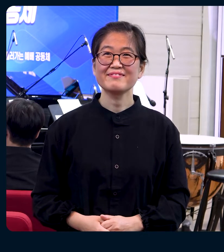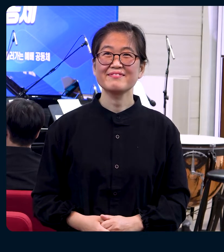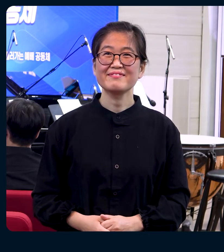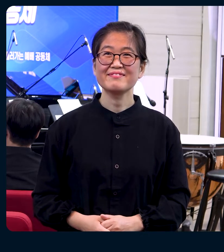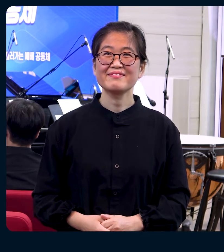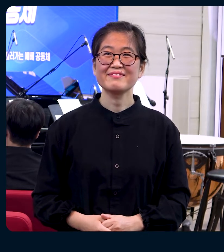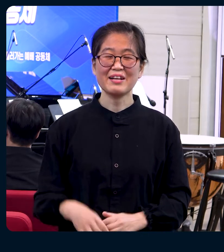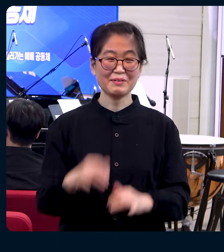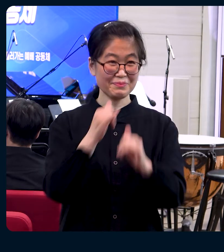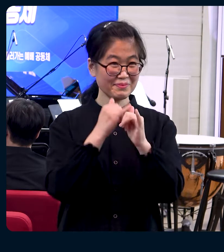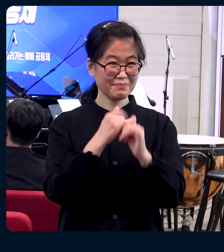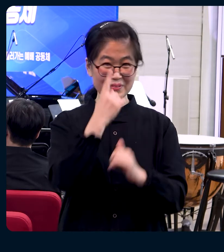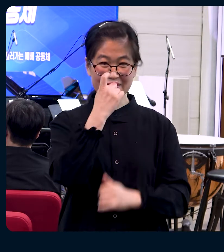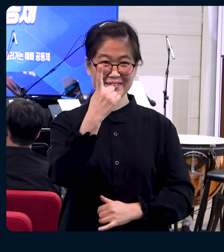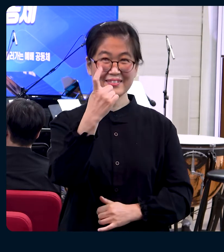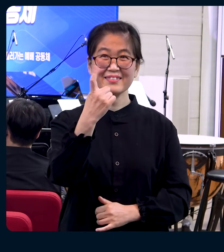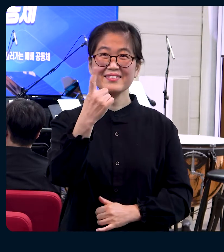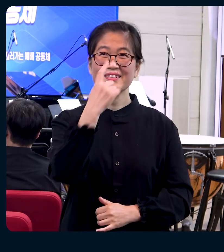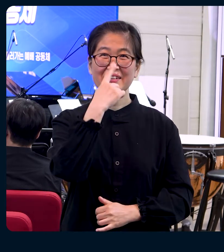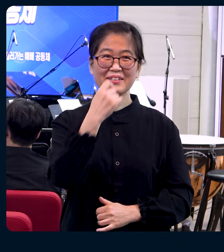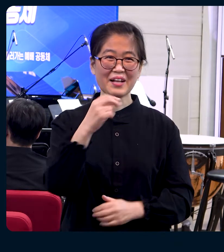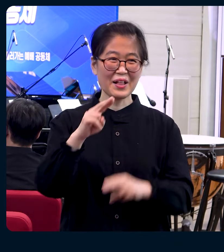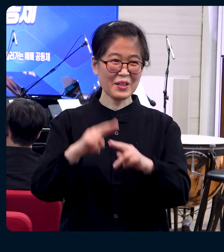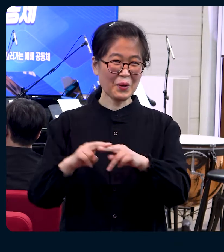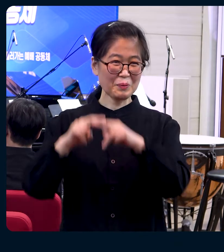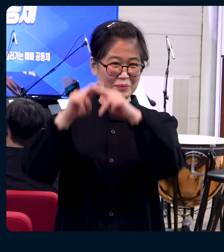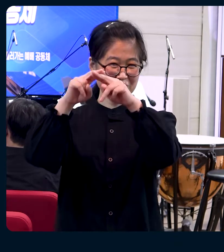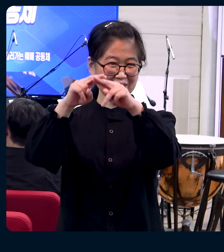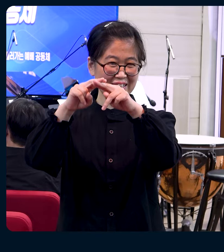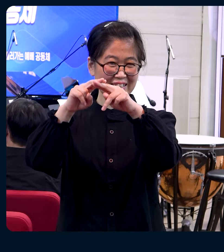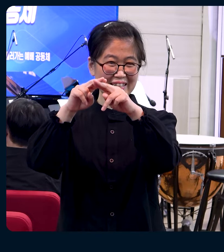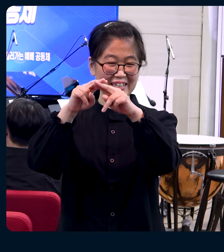예, 준수하죠? 고위 관료 같죠?